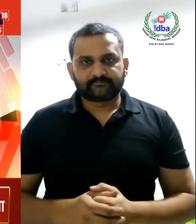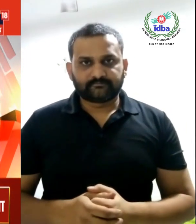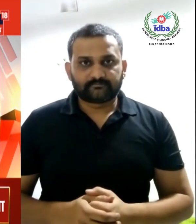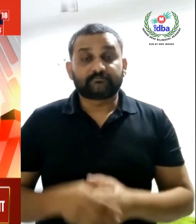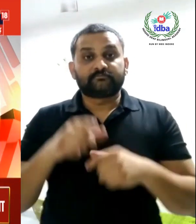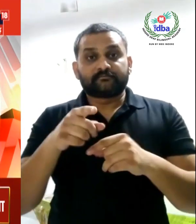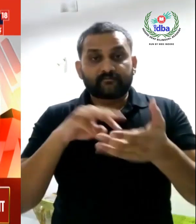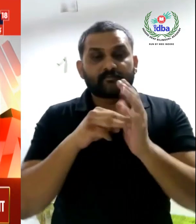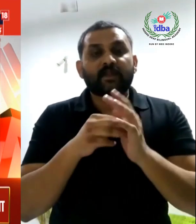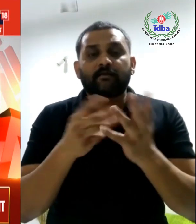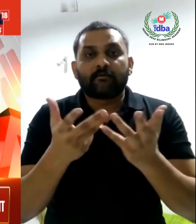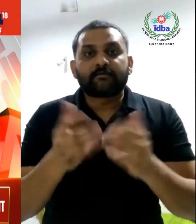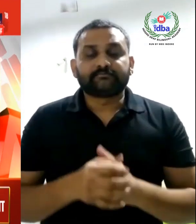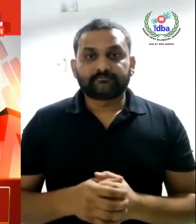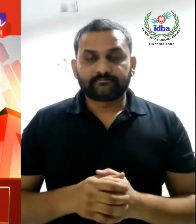इस संबंध में